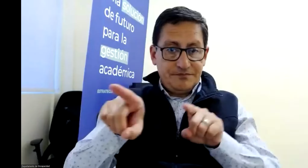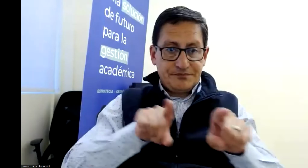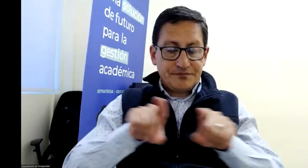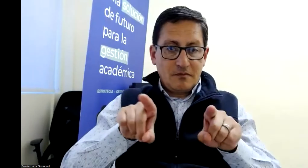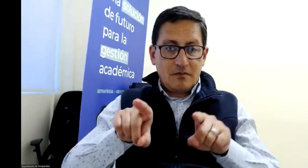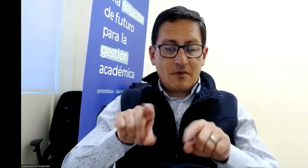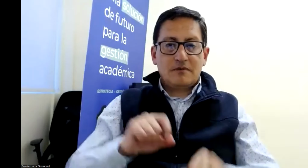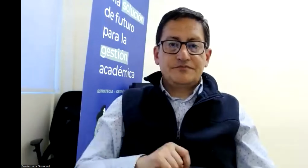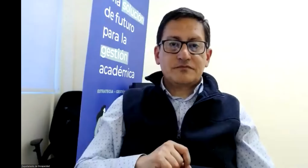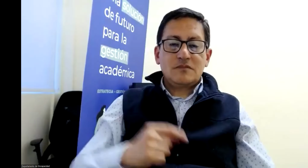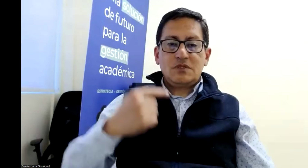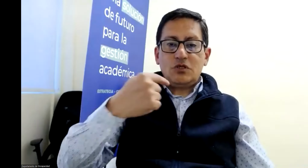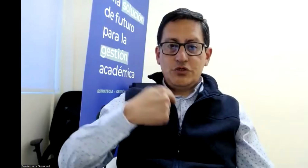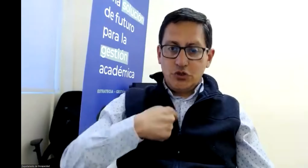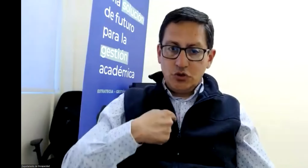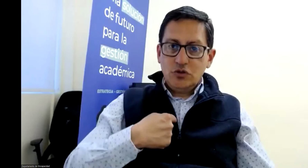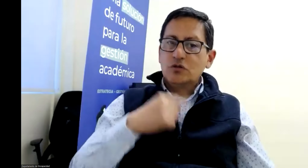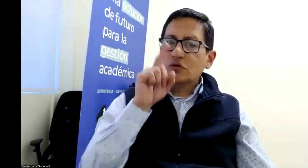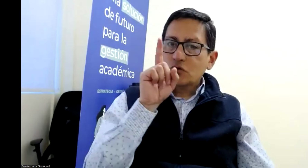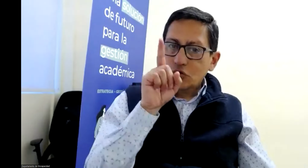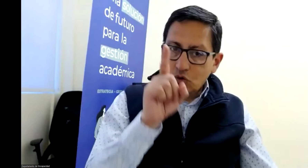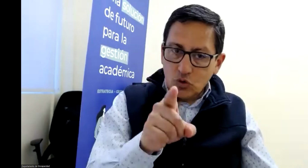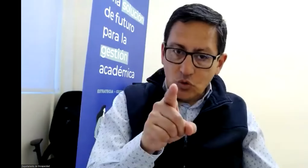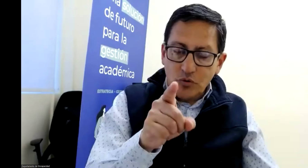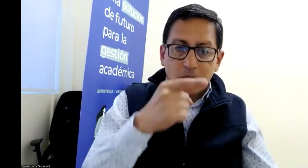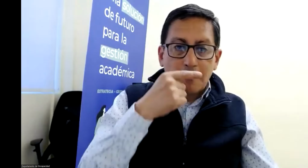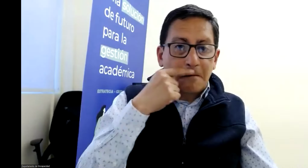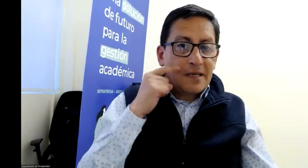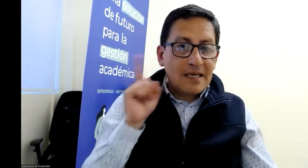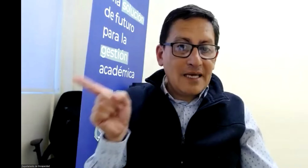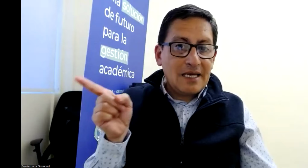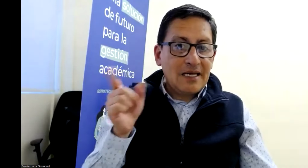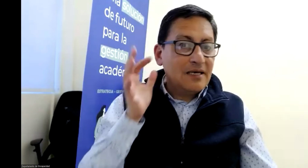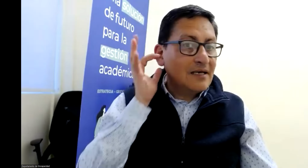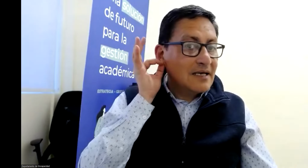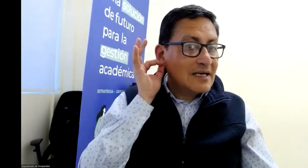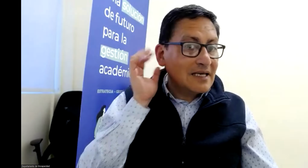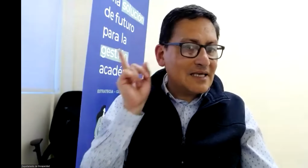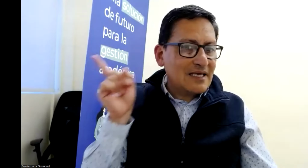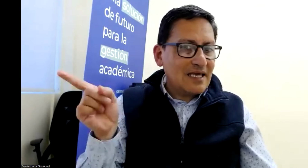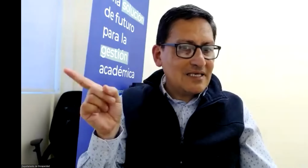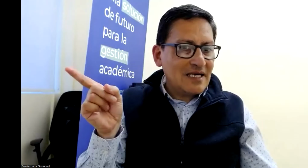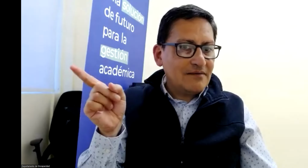yo tú él ella